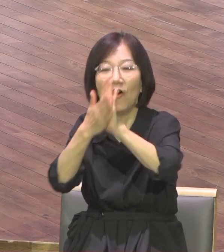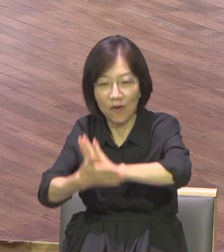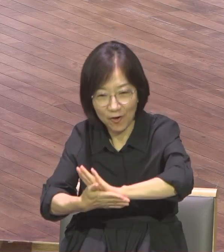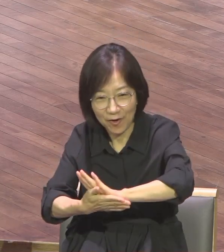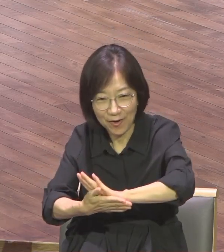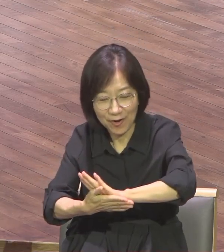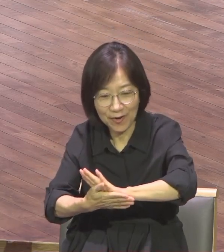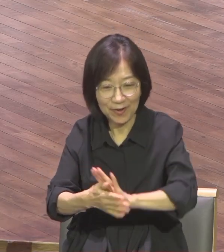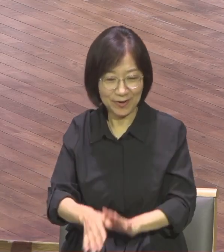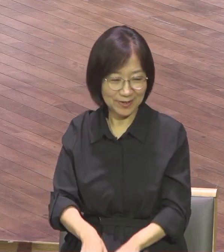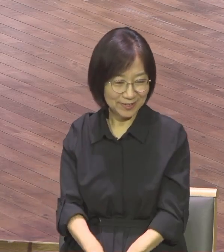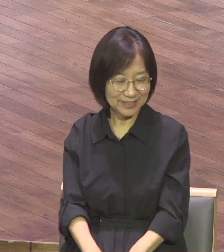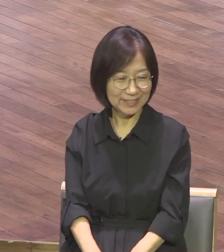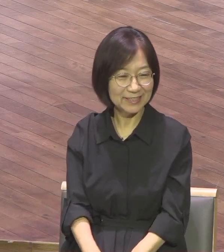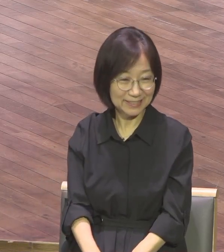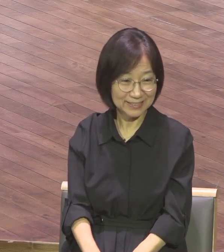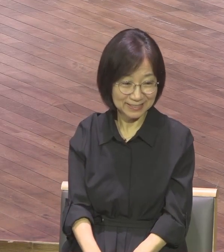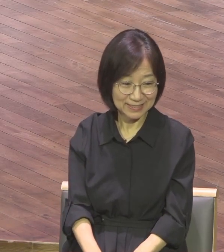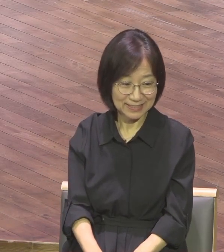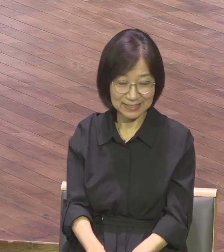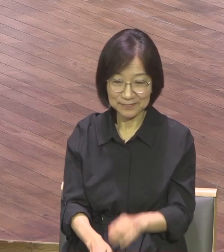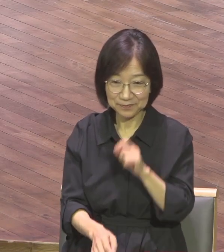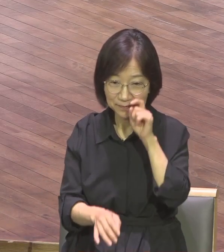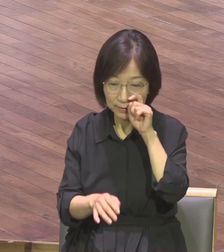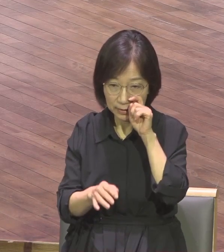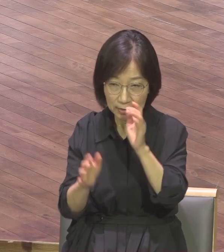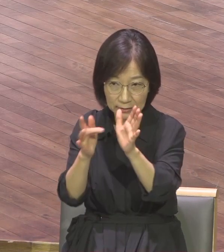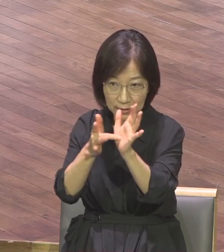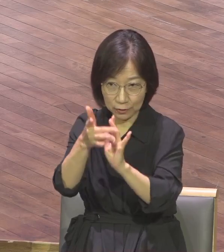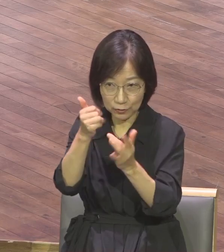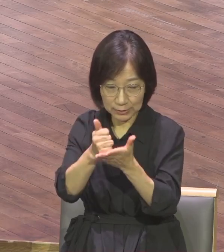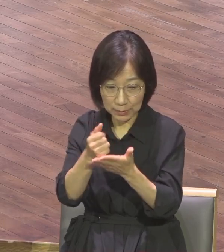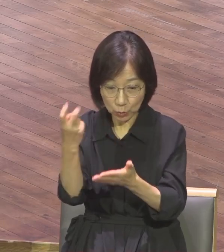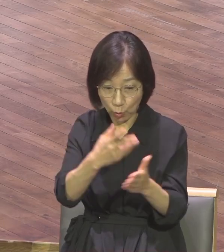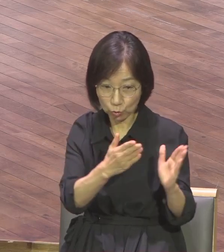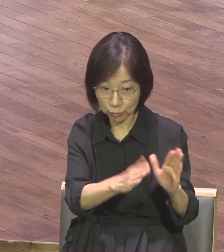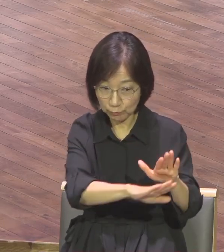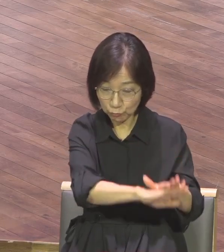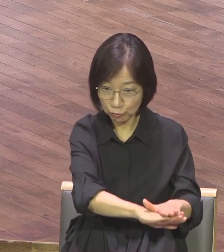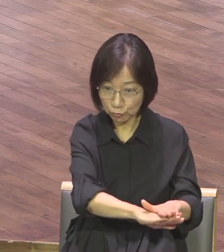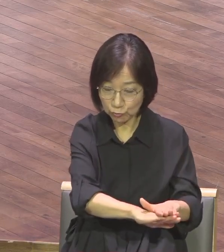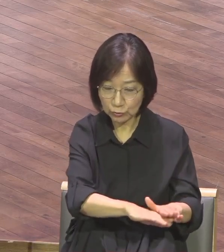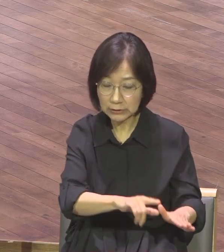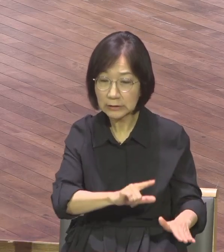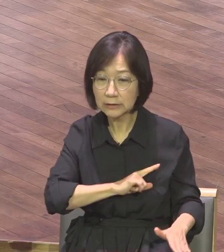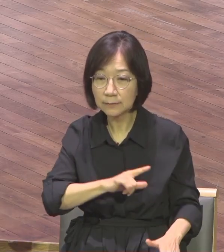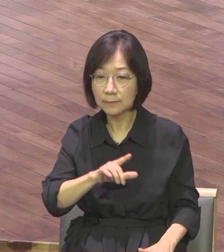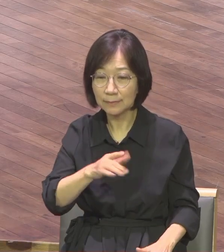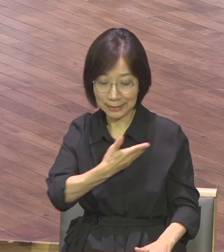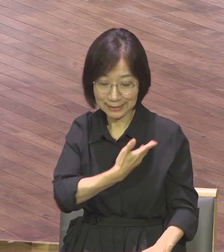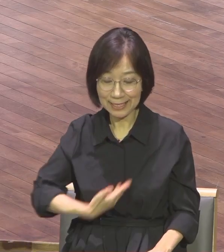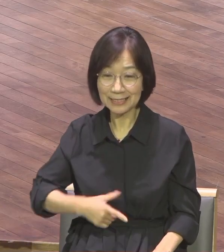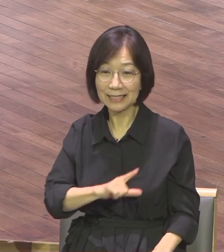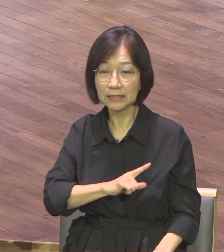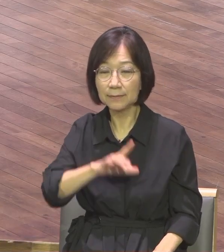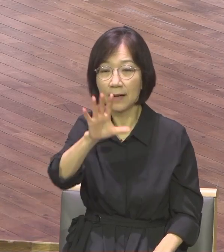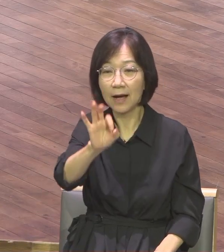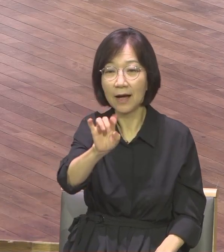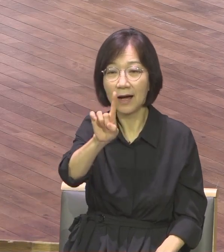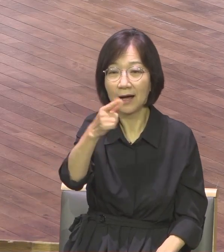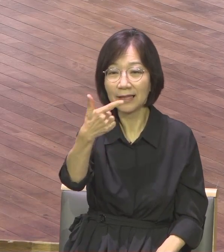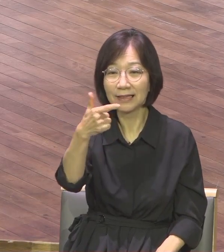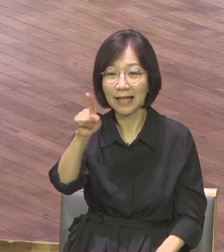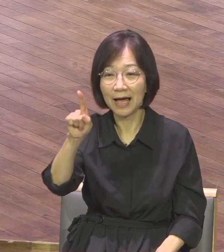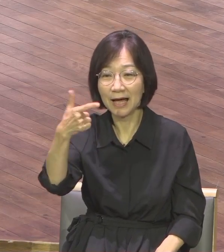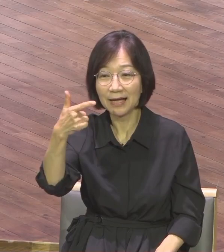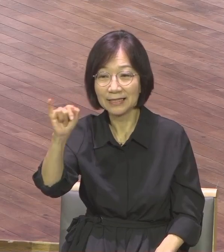예수님께서 준비해 놓으신 70인 제자 아나니아의 팀사역을 통한 후에, 팀사역을